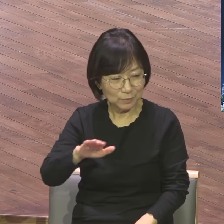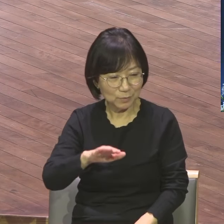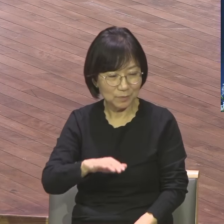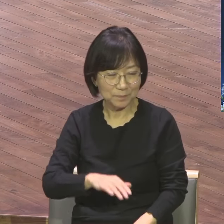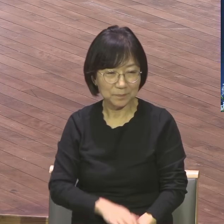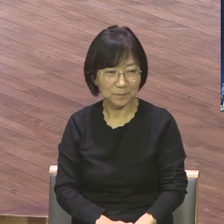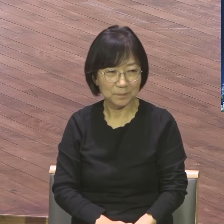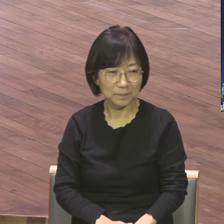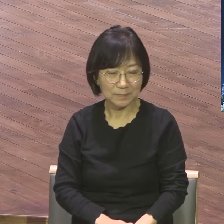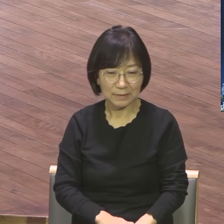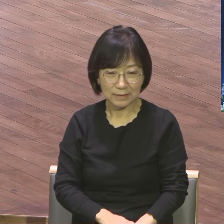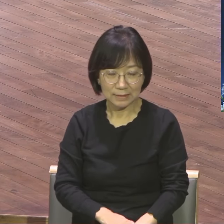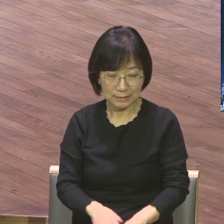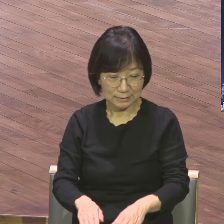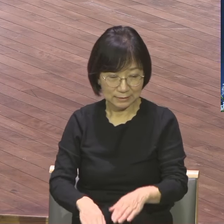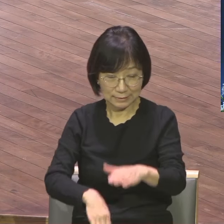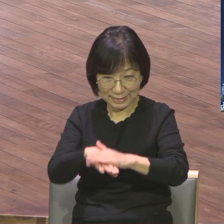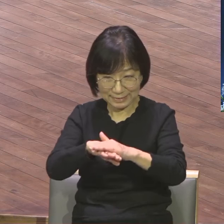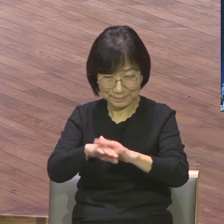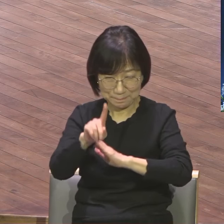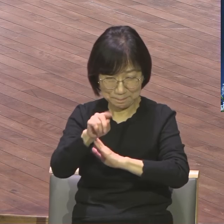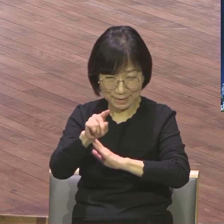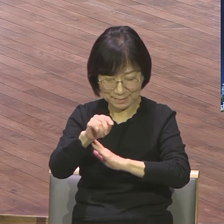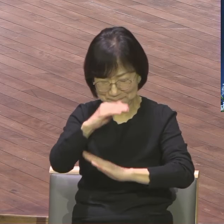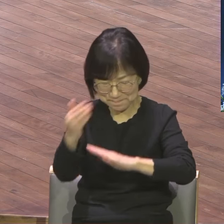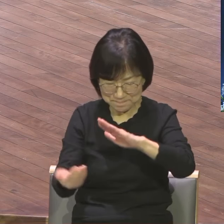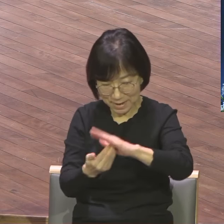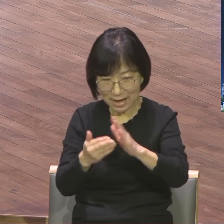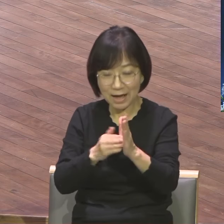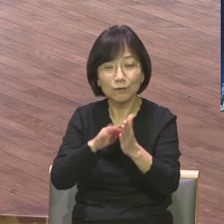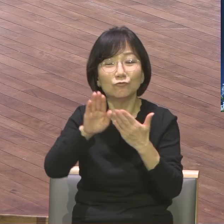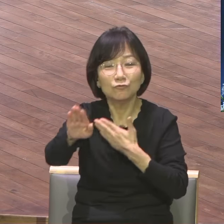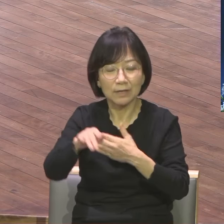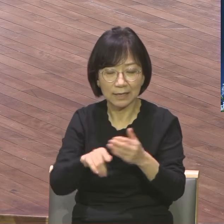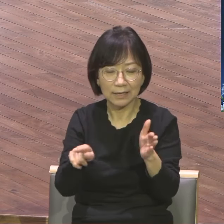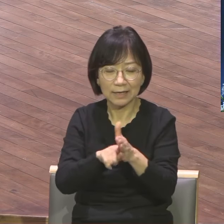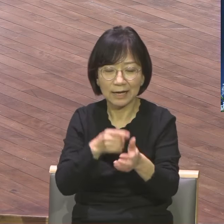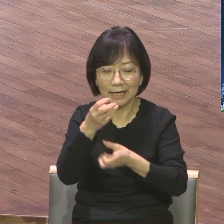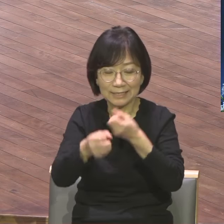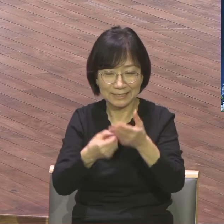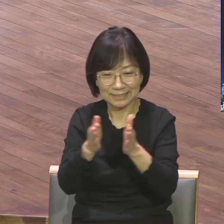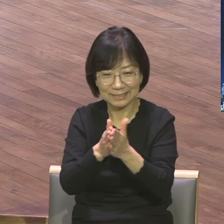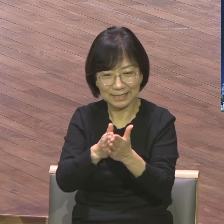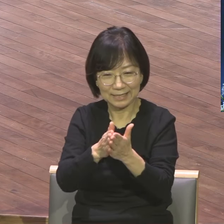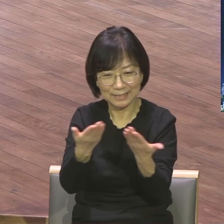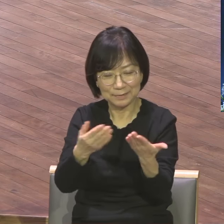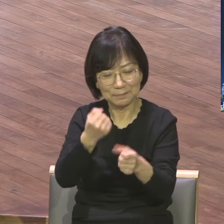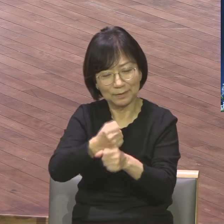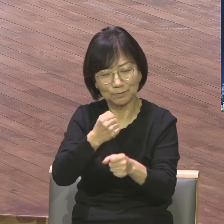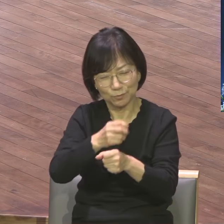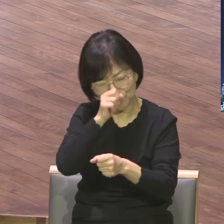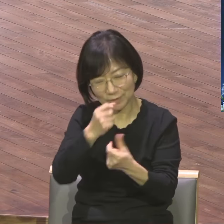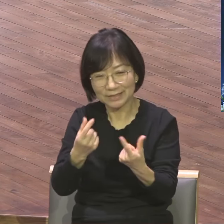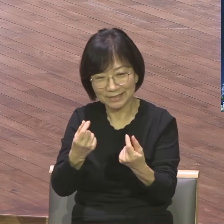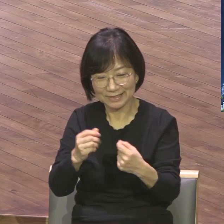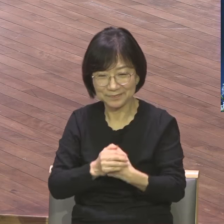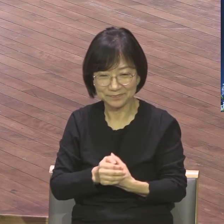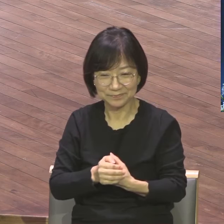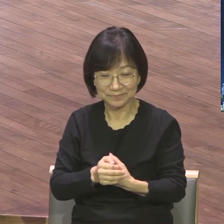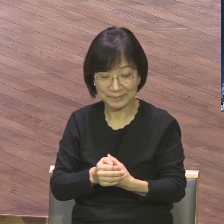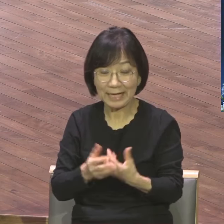나왔으면 좋겠어요. 그 책 내용이 뭐냐? 어떤 분이 조폭 출신, 룸사롱